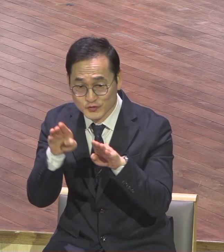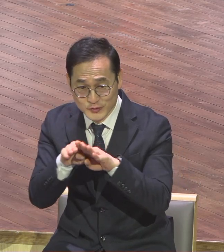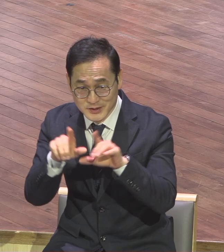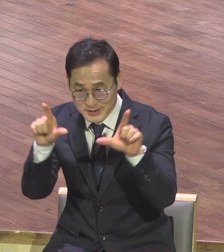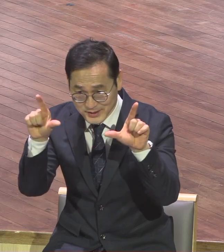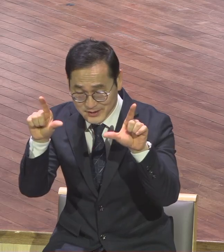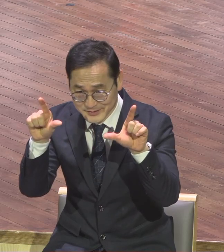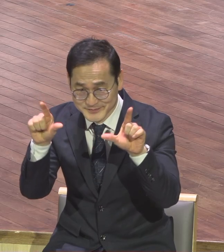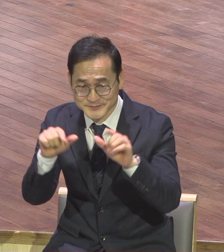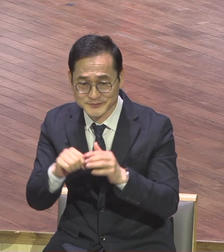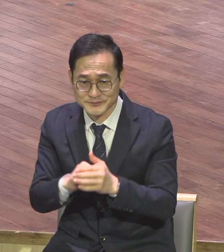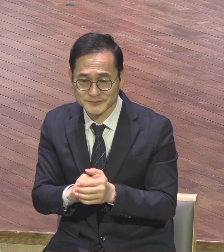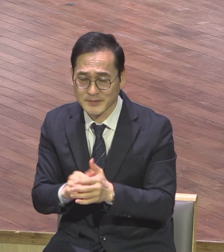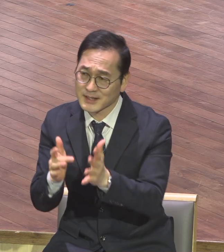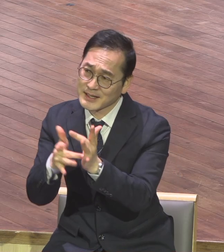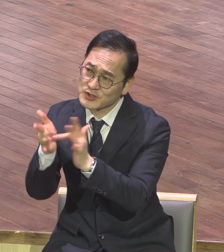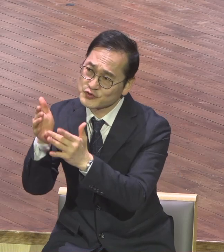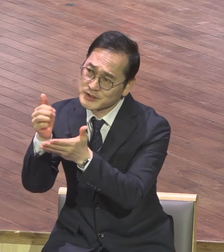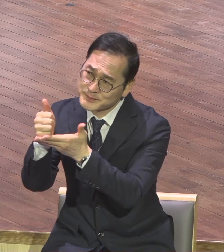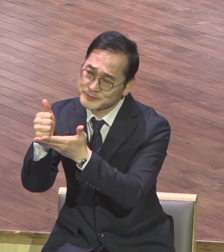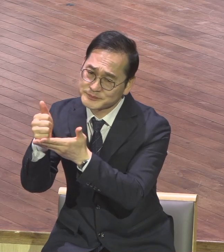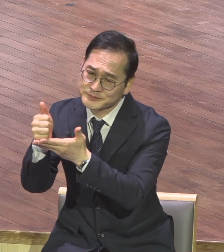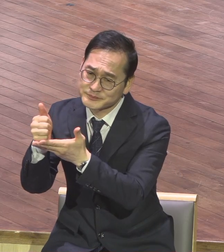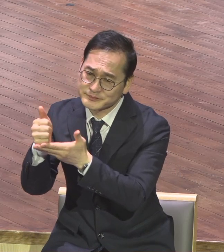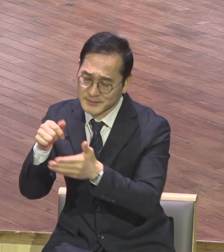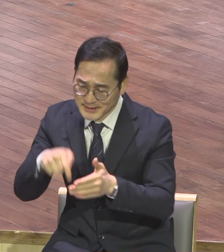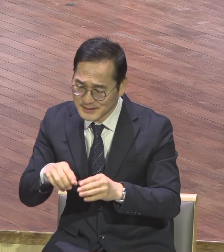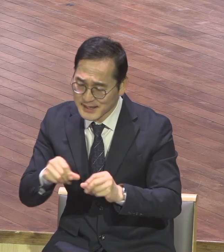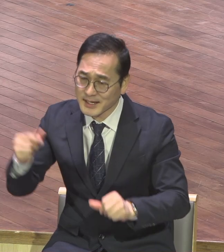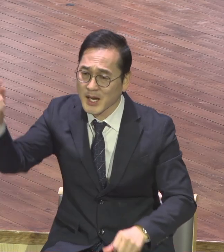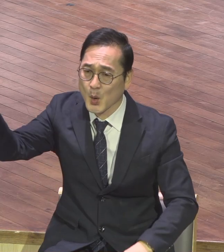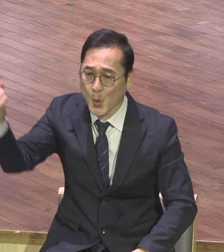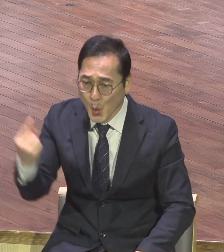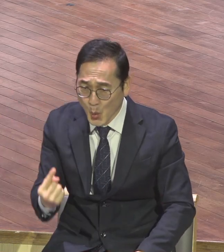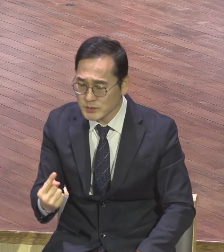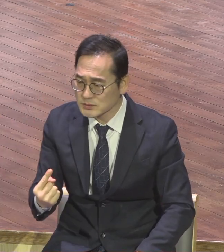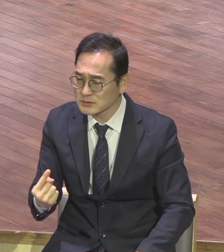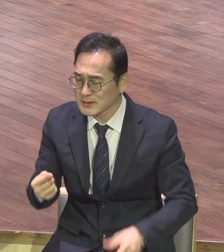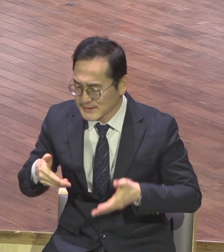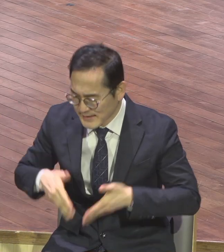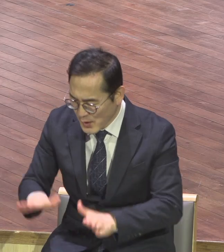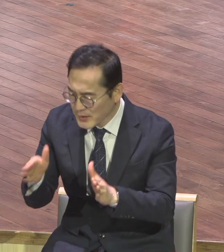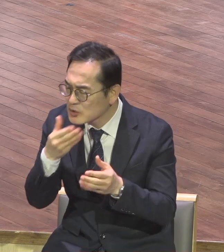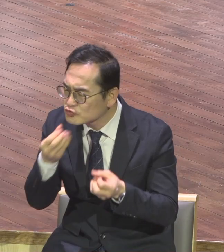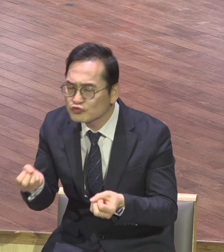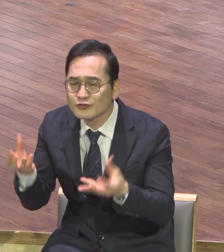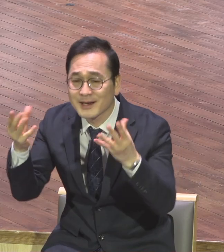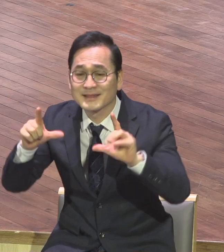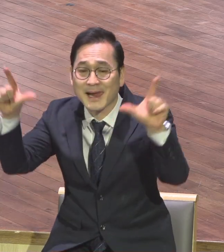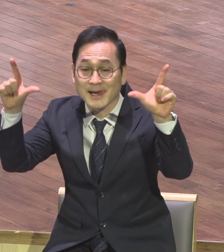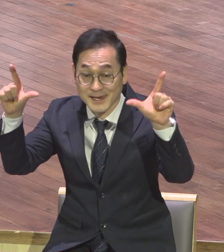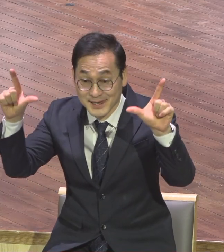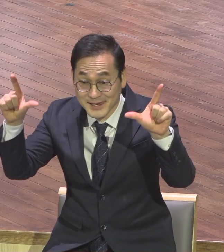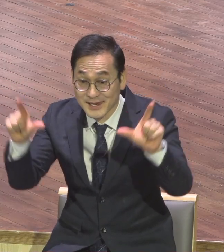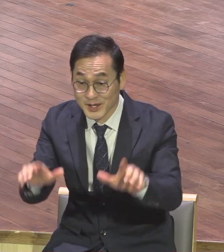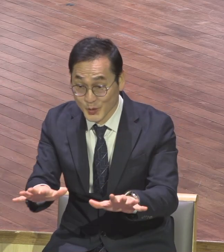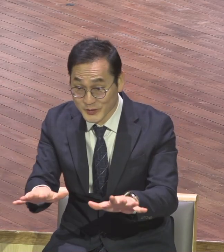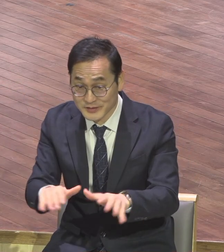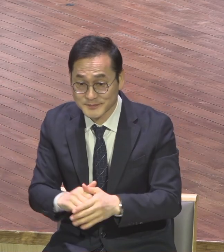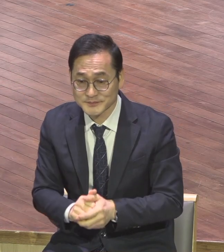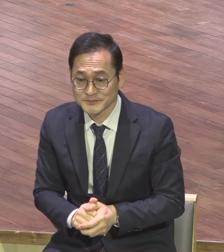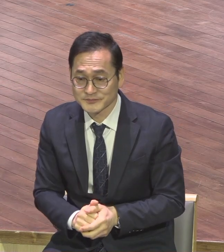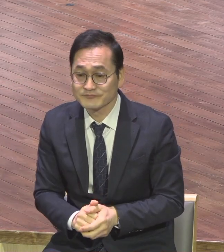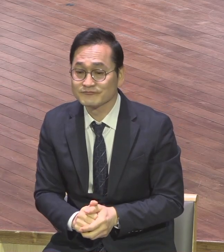예수님이 육신의 옷을 입고 이 땅에 오신 것을 축하하는 성탄입니다. 예수님이 이